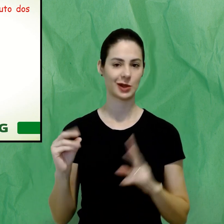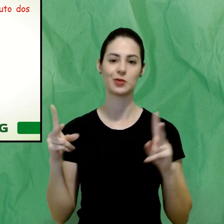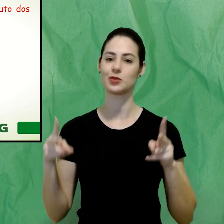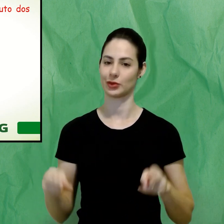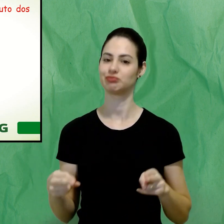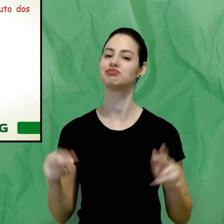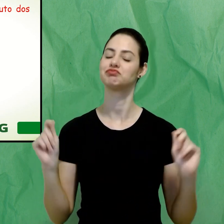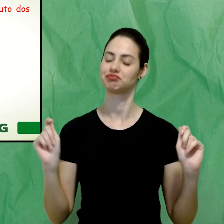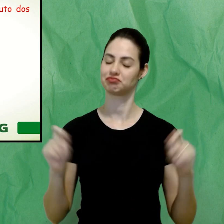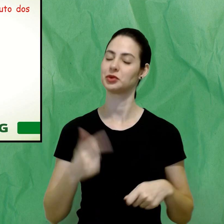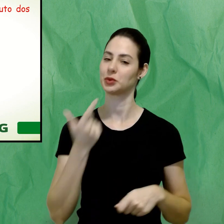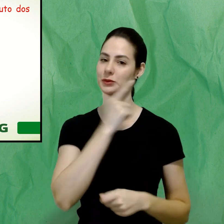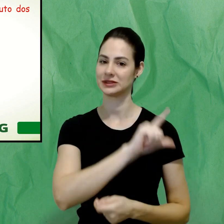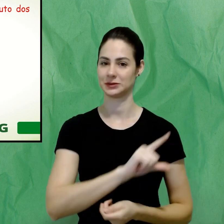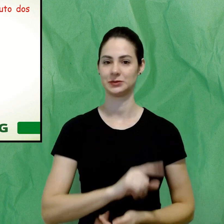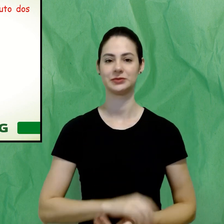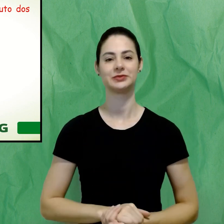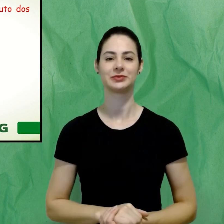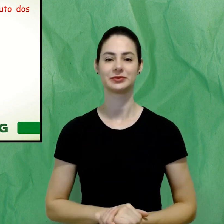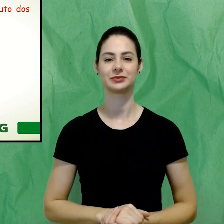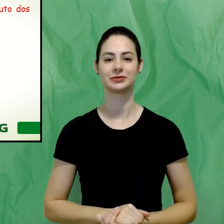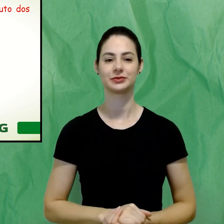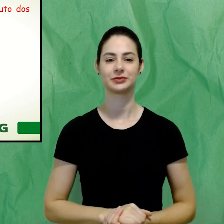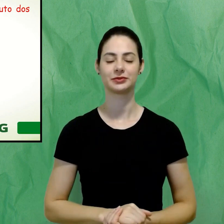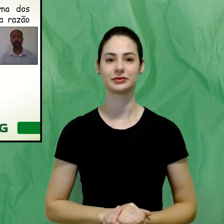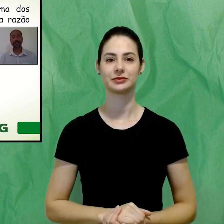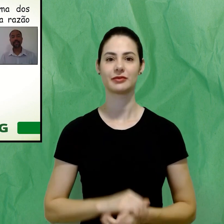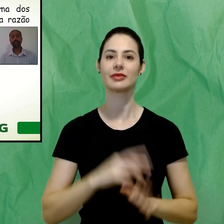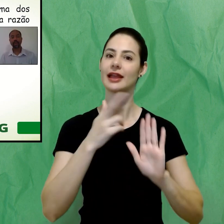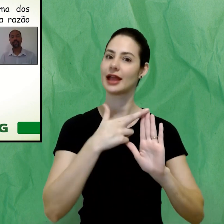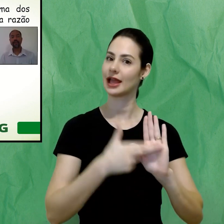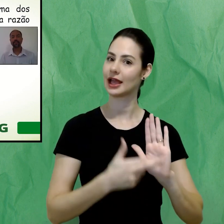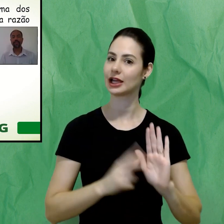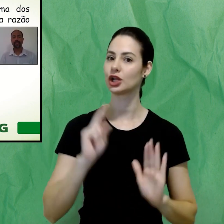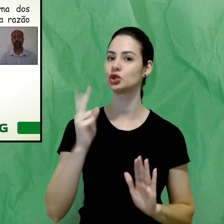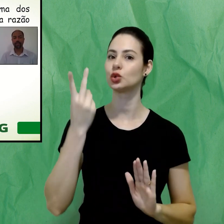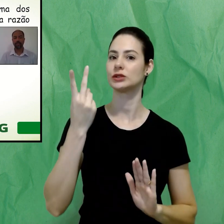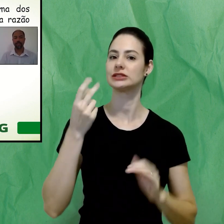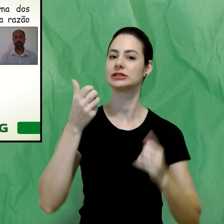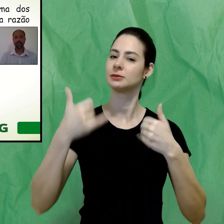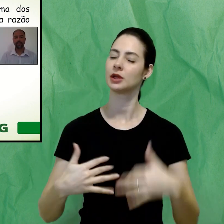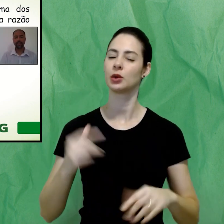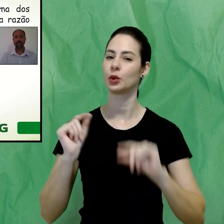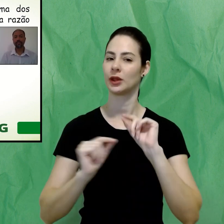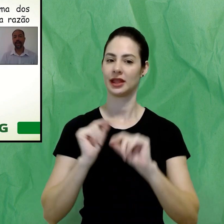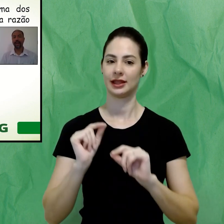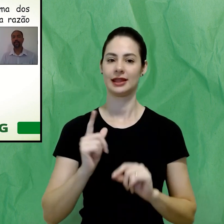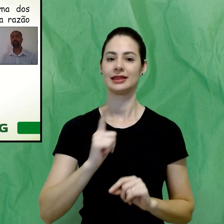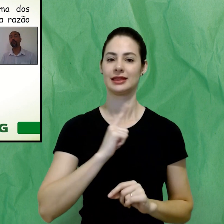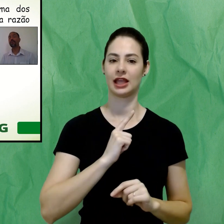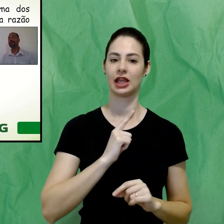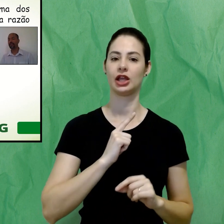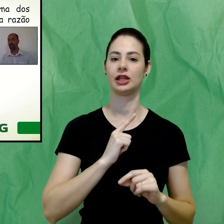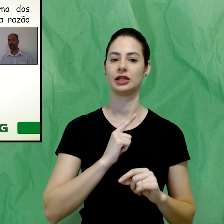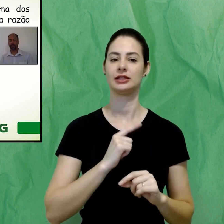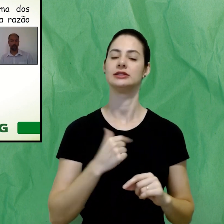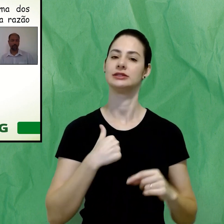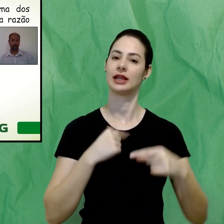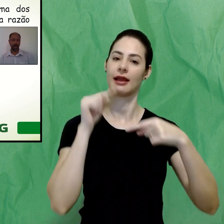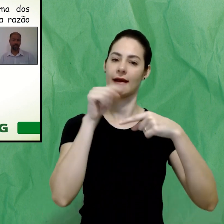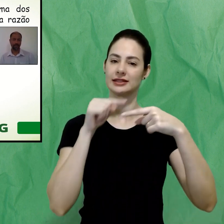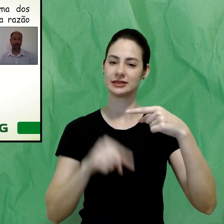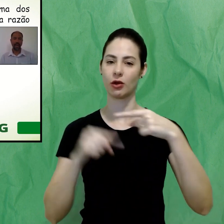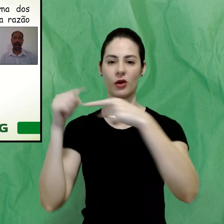da proporção foi satisfeita. Propriedade 2 fala o seguinte: se você tiver duas